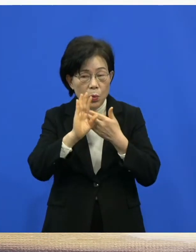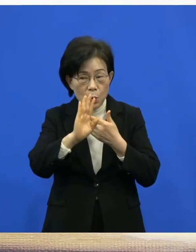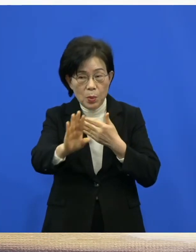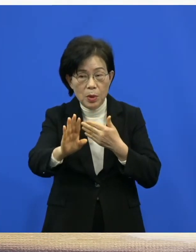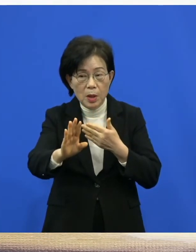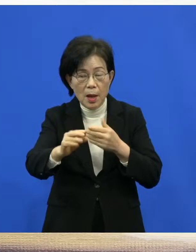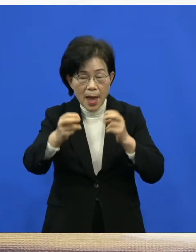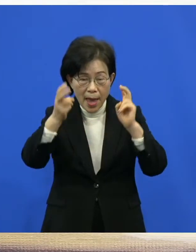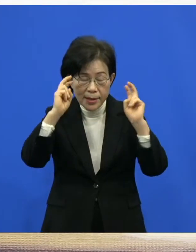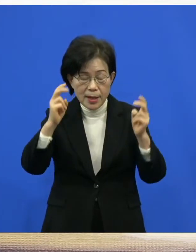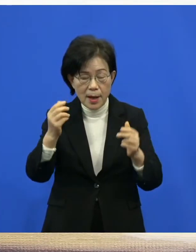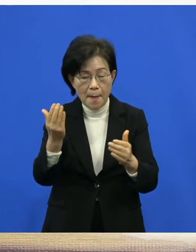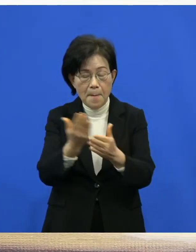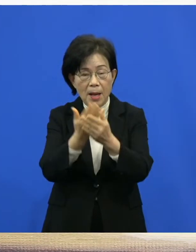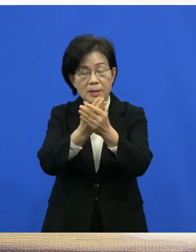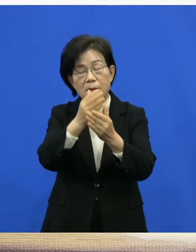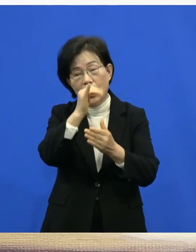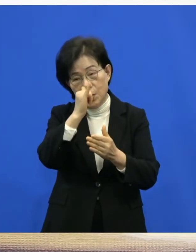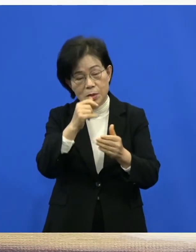좋아졌어. 모두 자네 덕분이야.